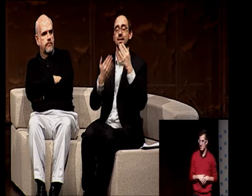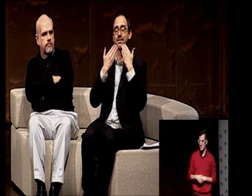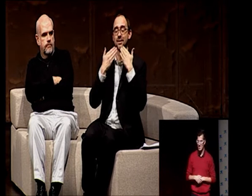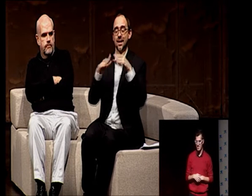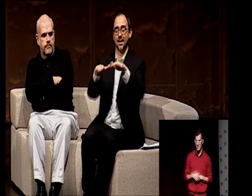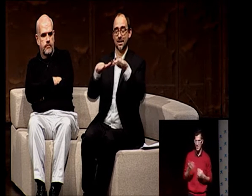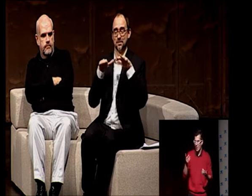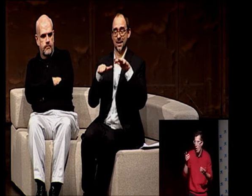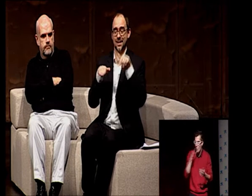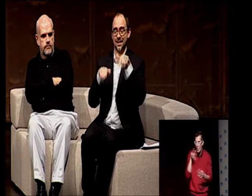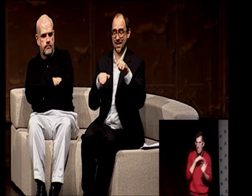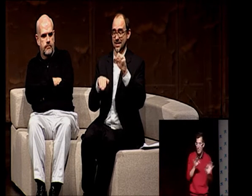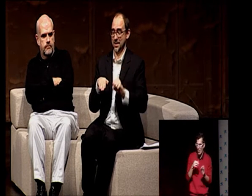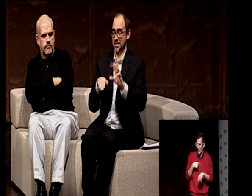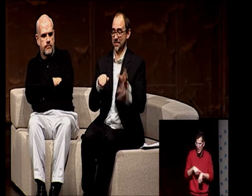yo